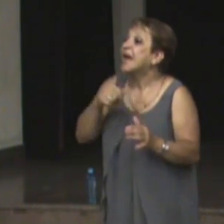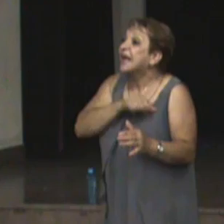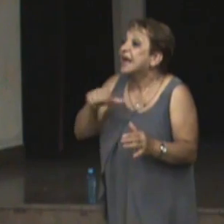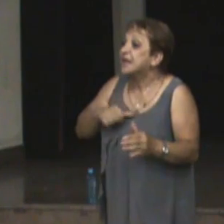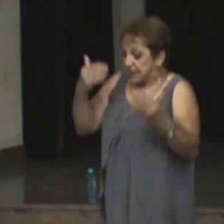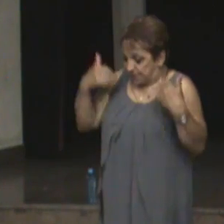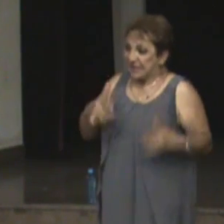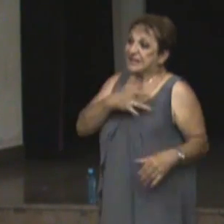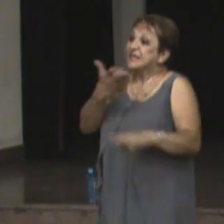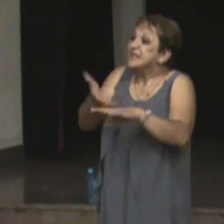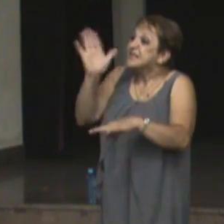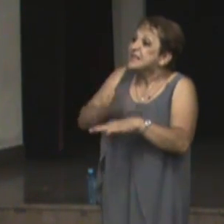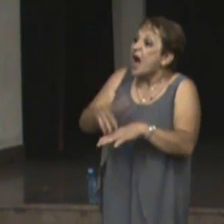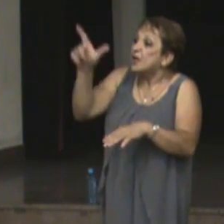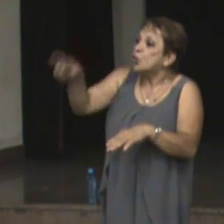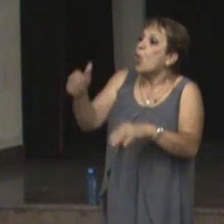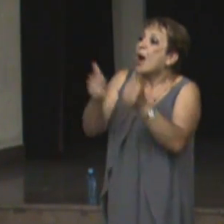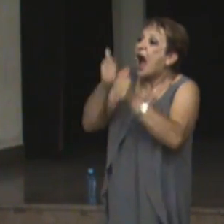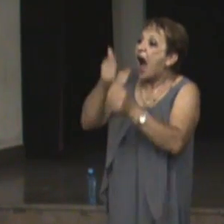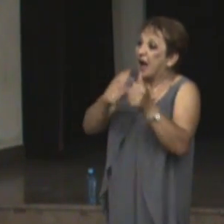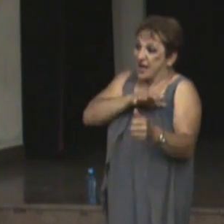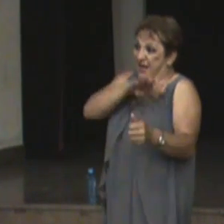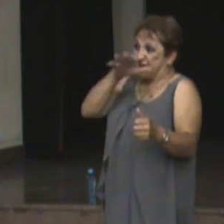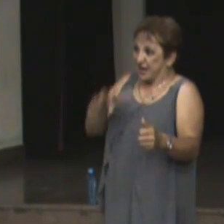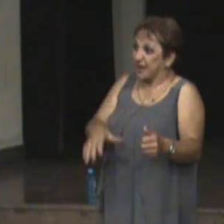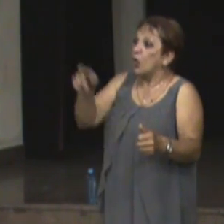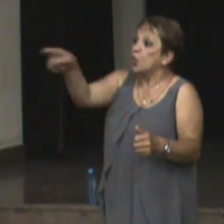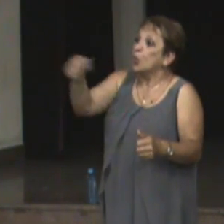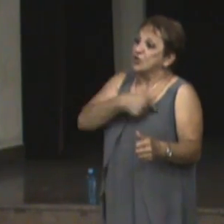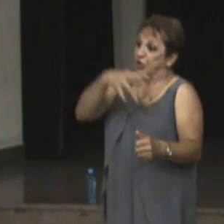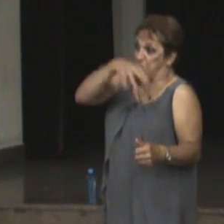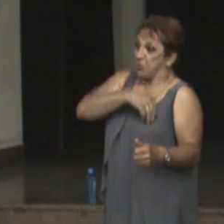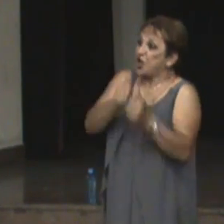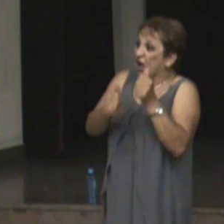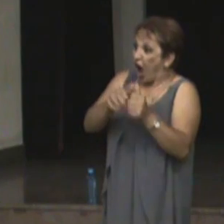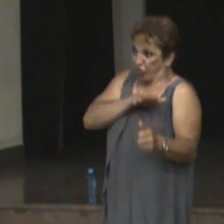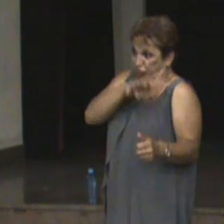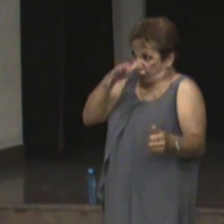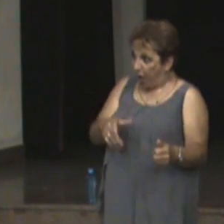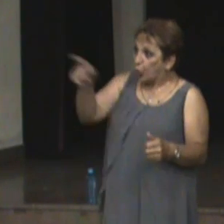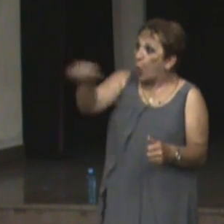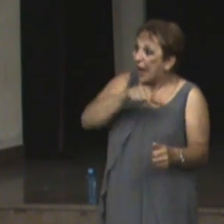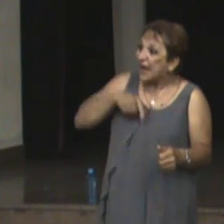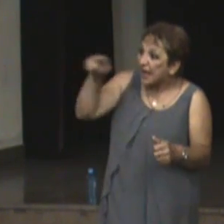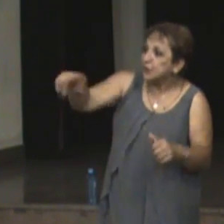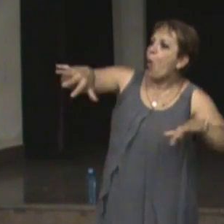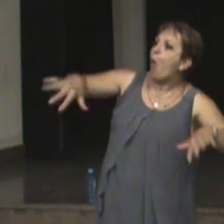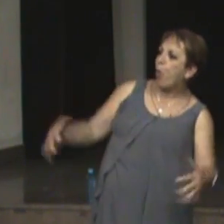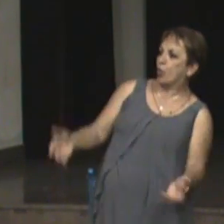այդ ծանրությունից, այդ քարերից, որ անընդհատ մեզ ձգում է դեպի ներքև, իրականում մենք մեզանից ենք